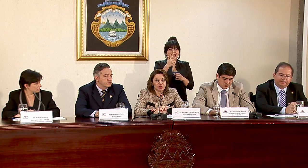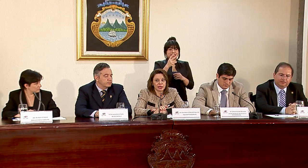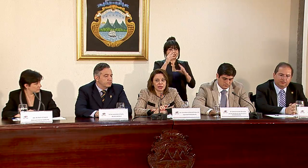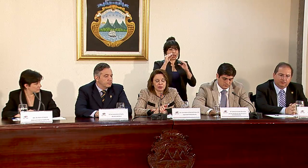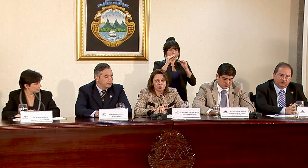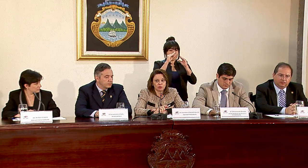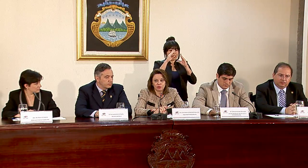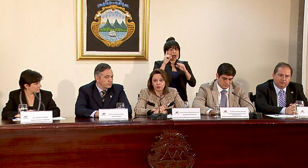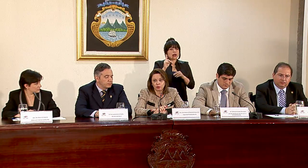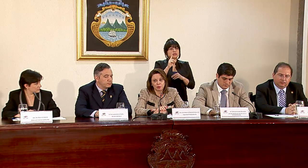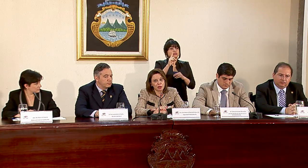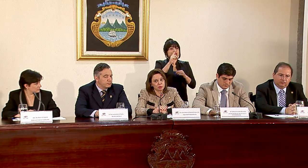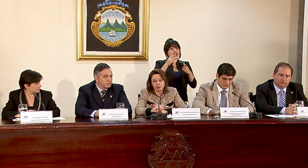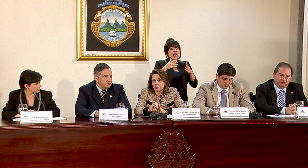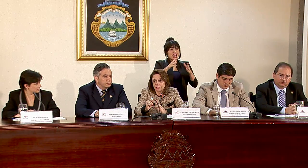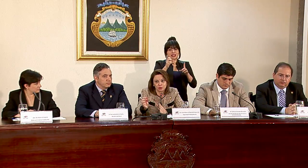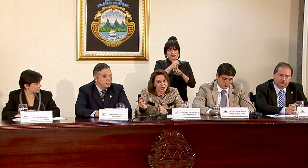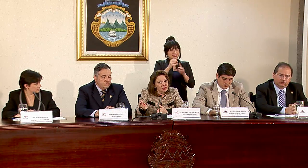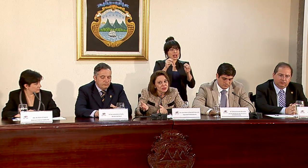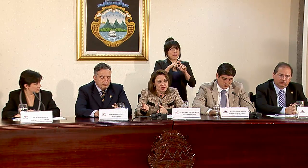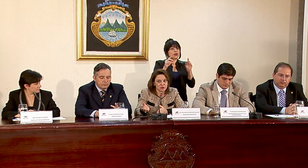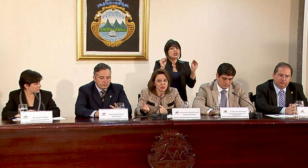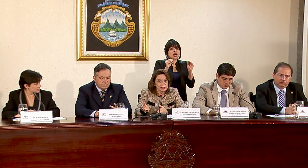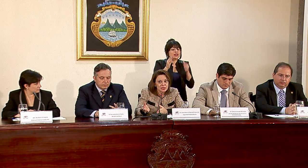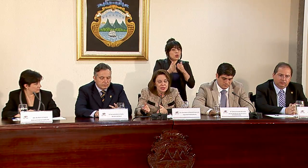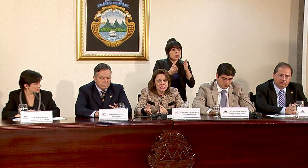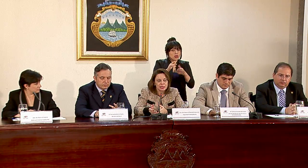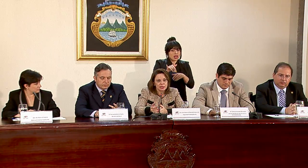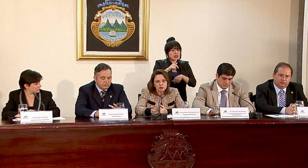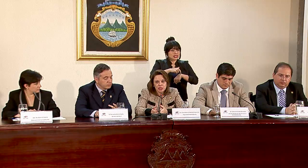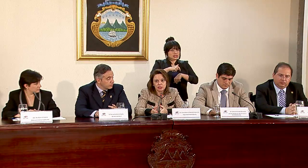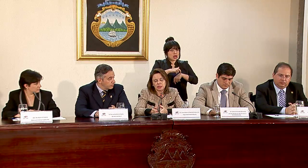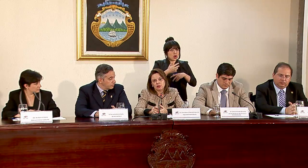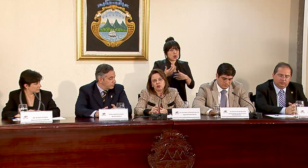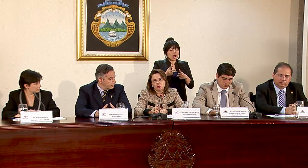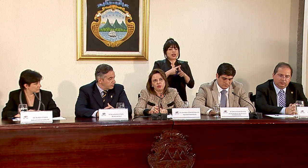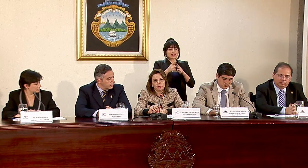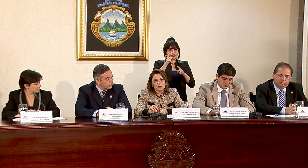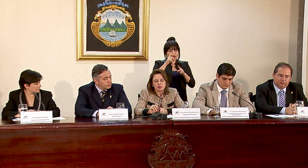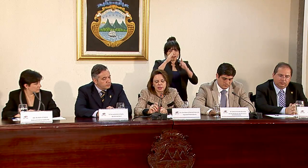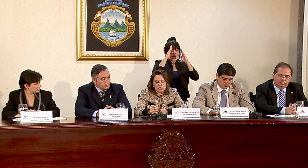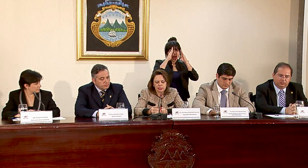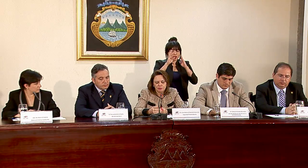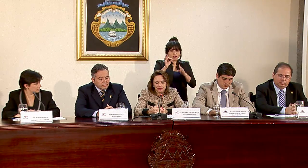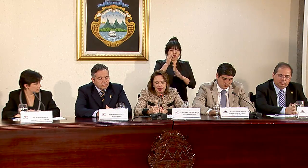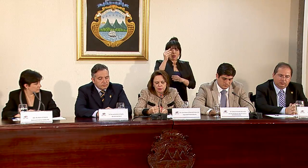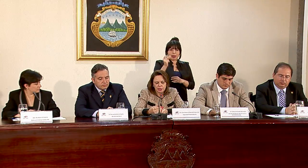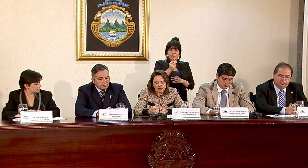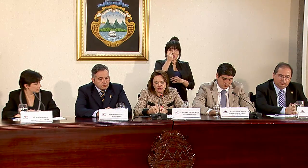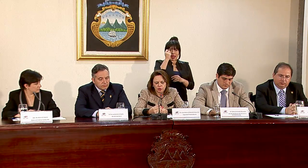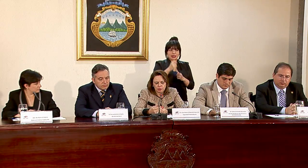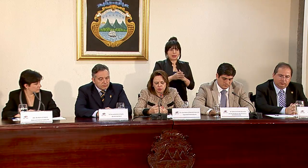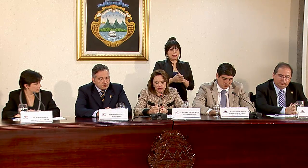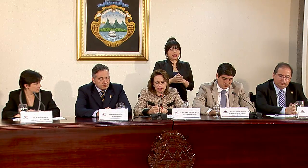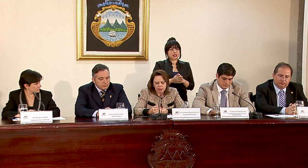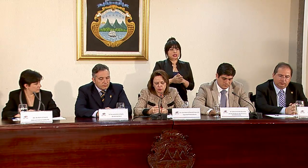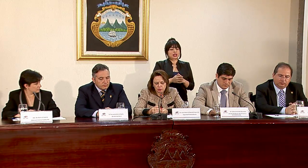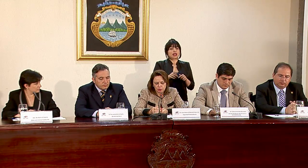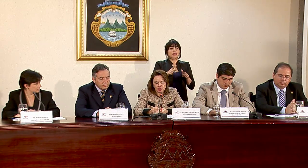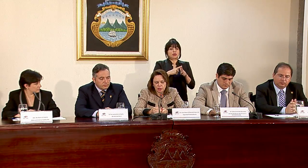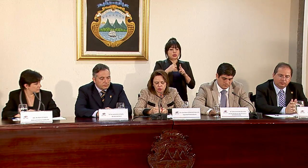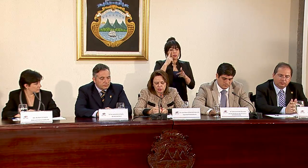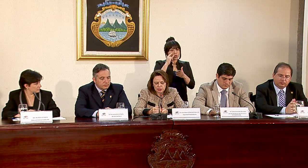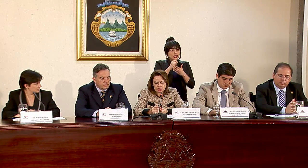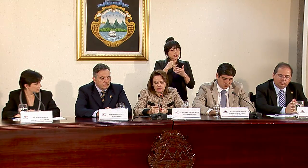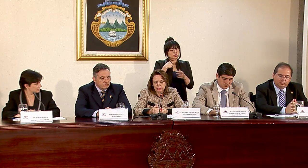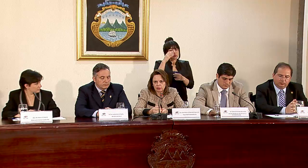caminando por la calle. O sea, no ha sido golpeado, pero nadie lo está cuidando a esas horas. Tenemos que atenderlo de una forma inmediata y para eso hemos tratado